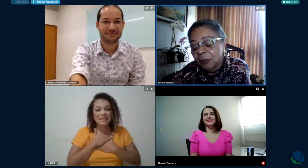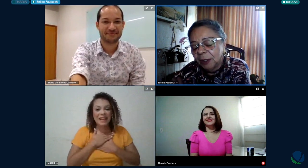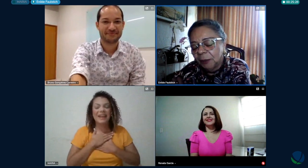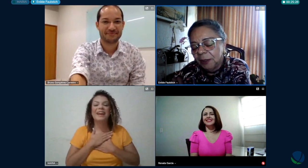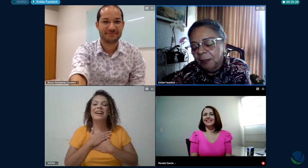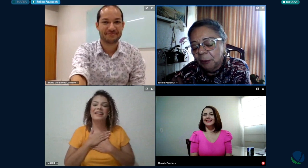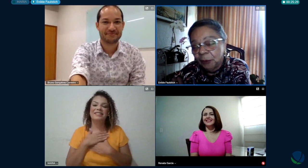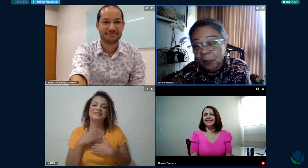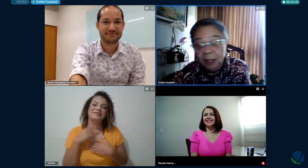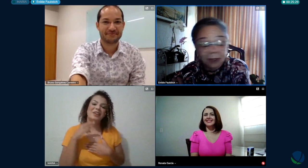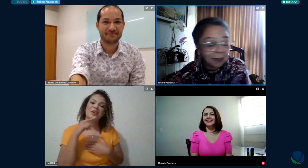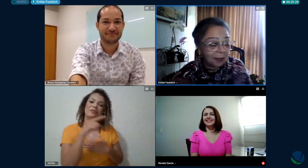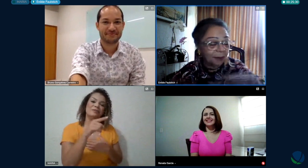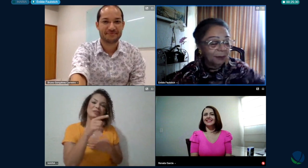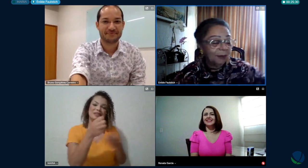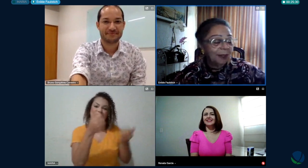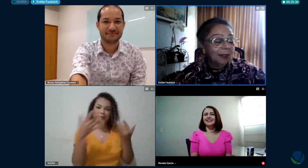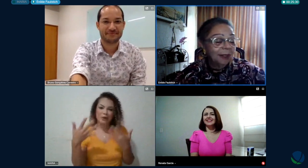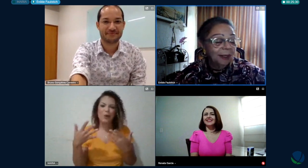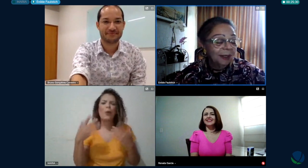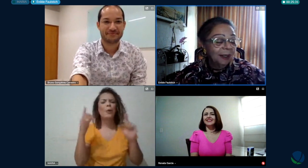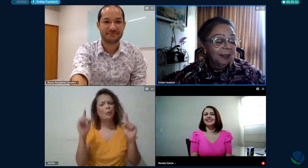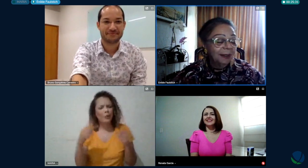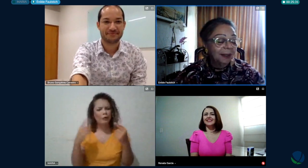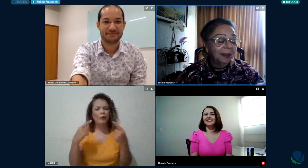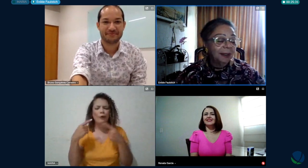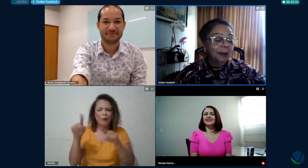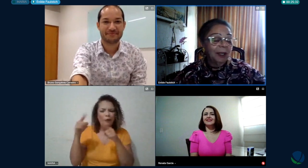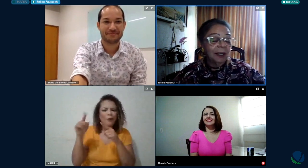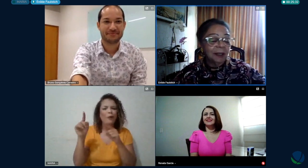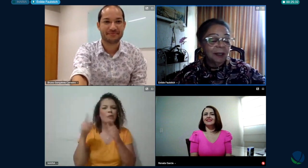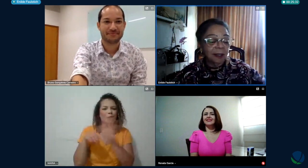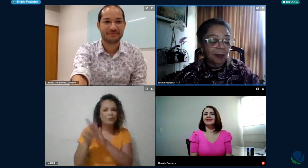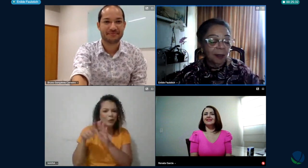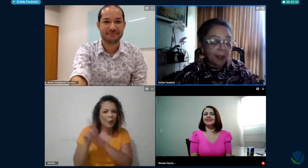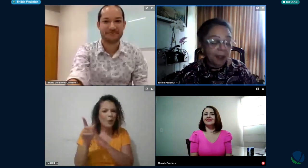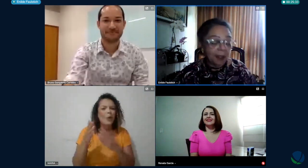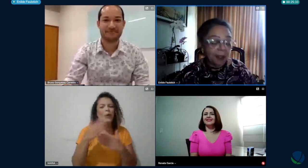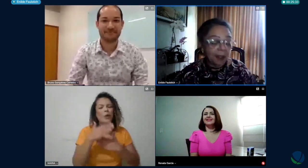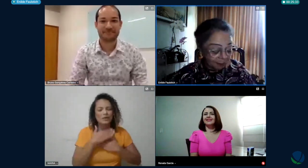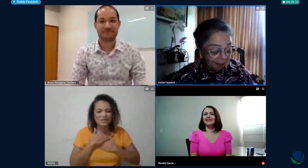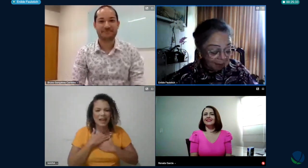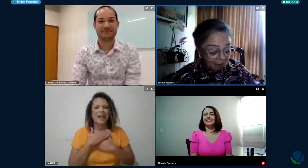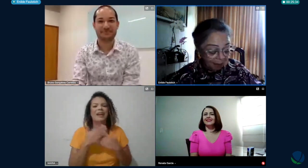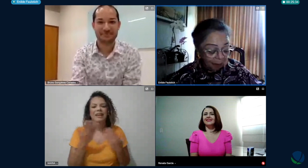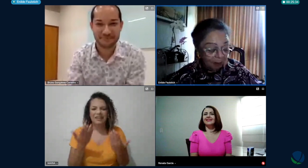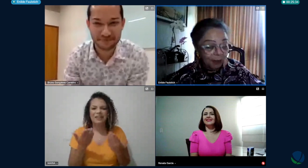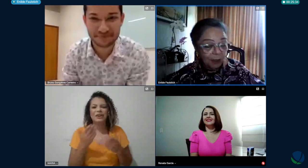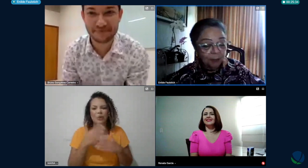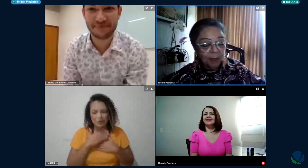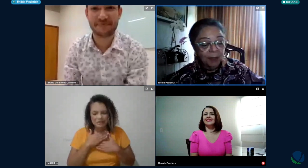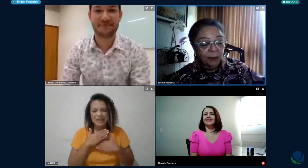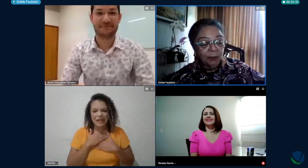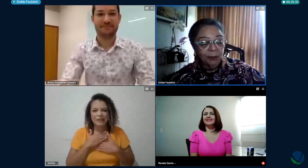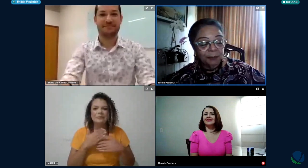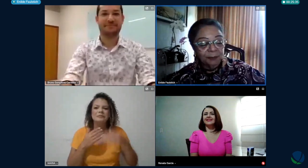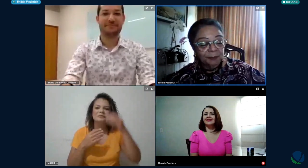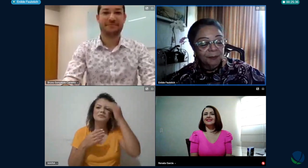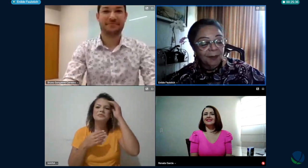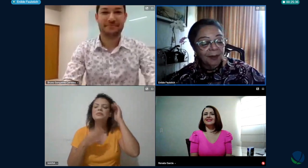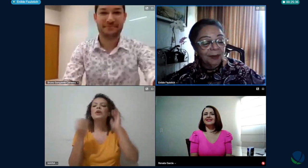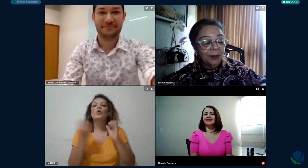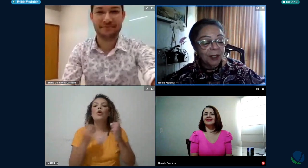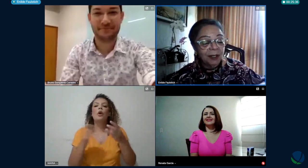da questão aí, da provocação aí com relação ao